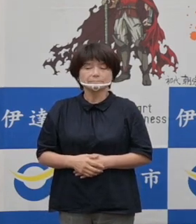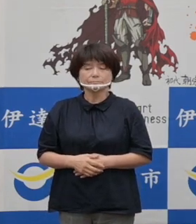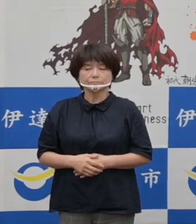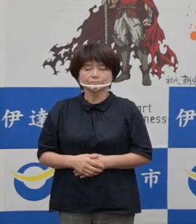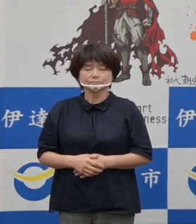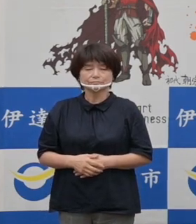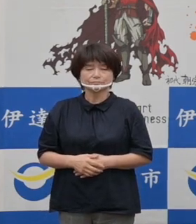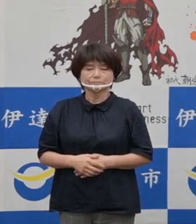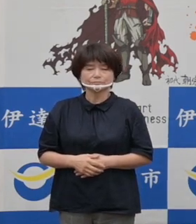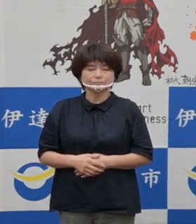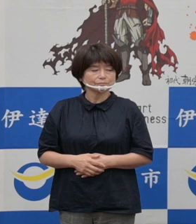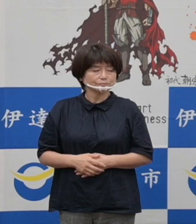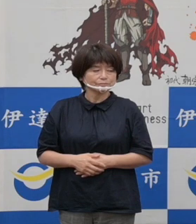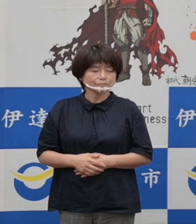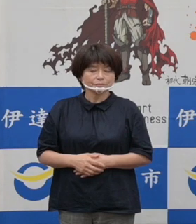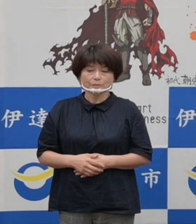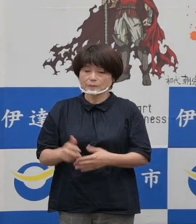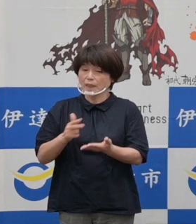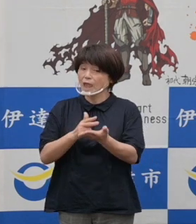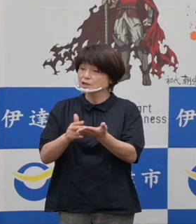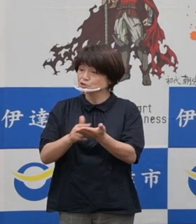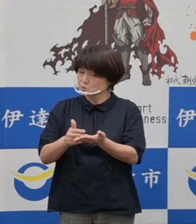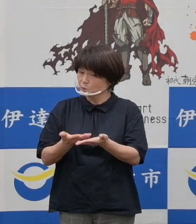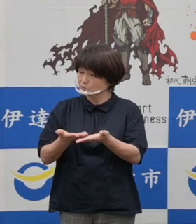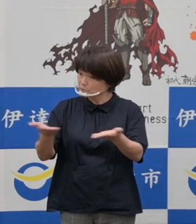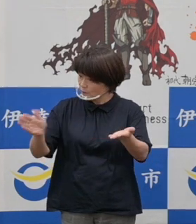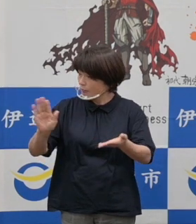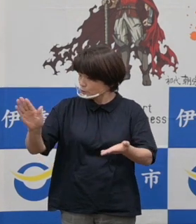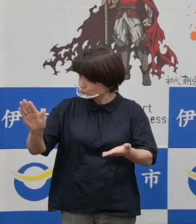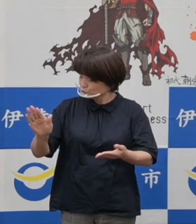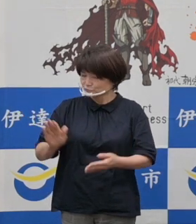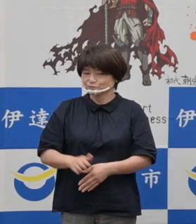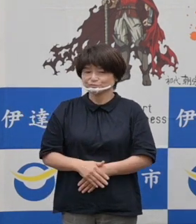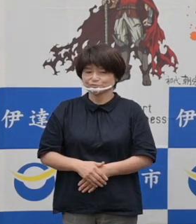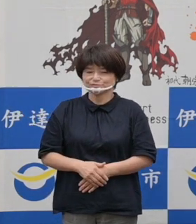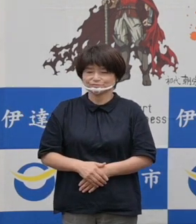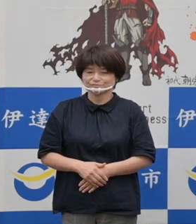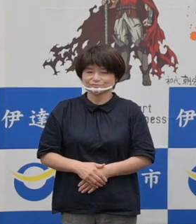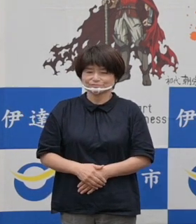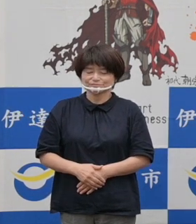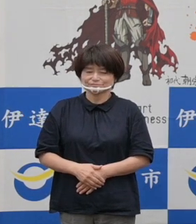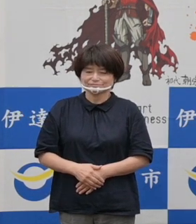次のページからその資料でございますので、後ほどご覧ください。